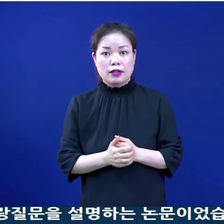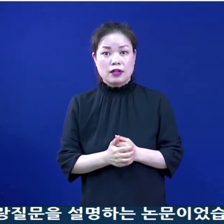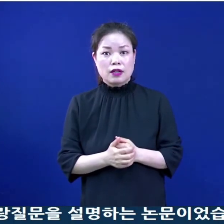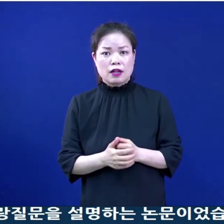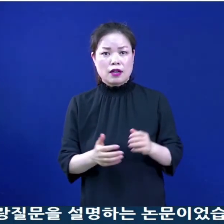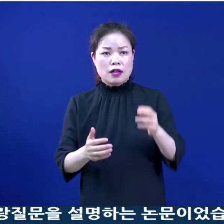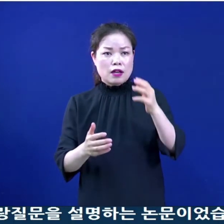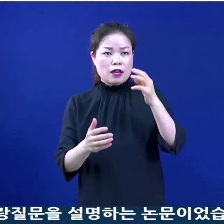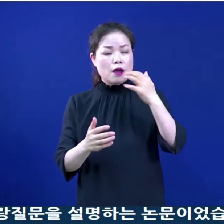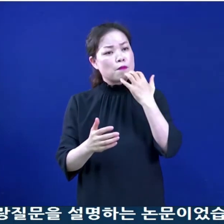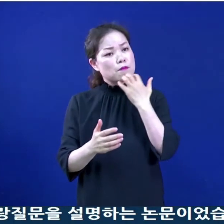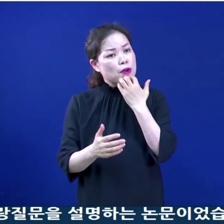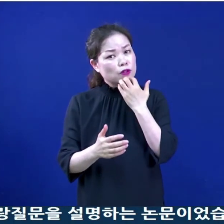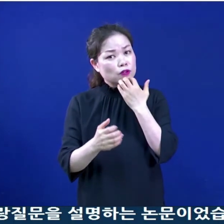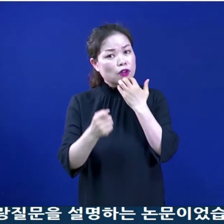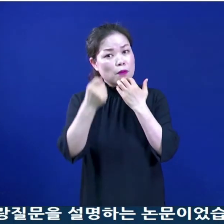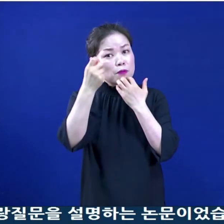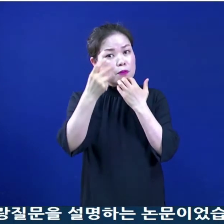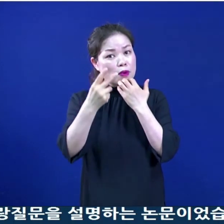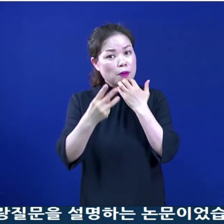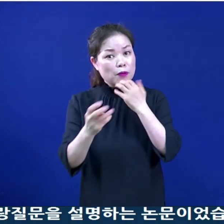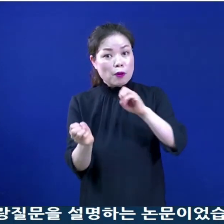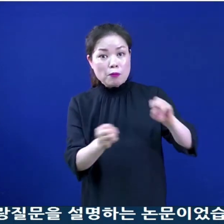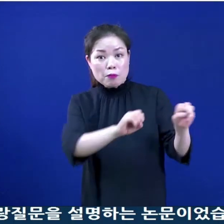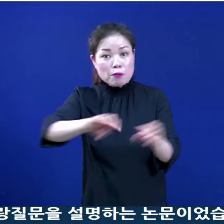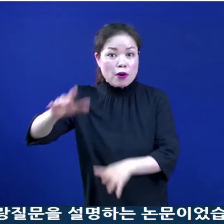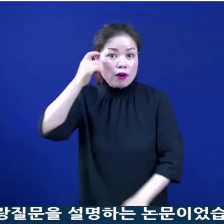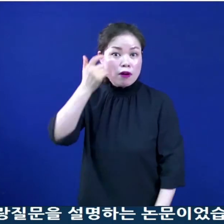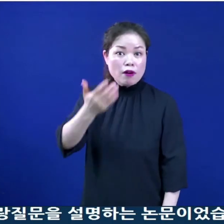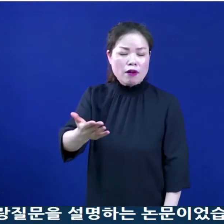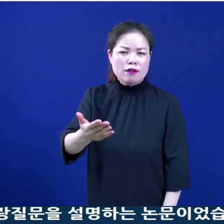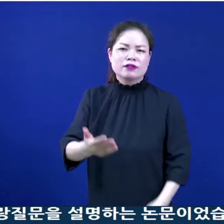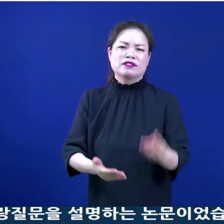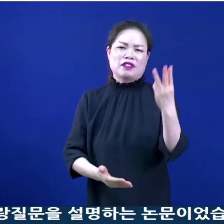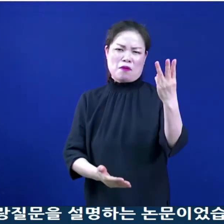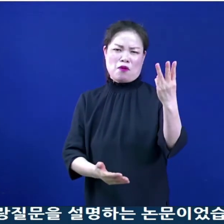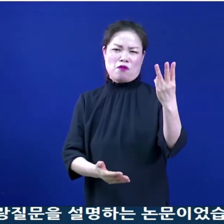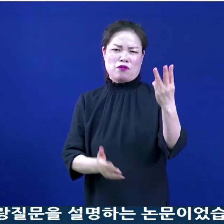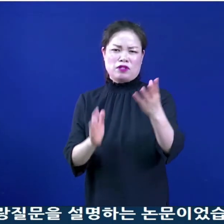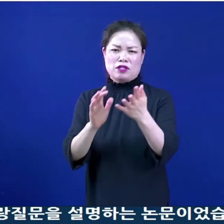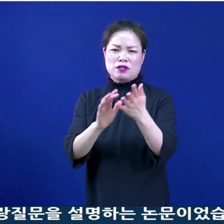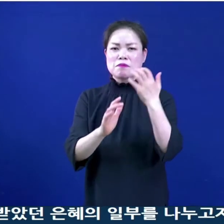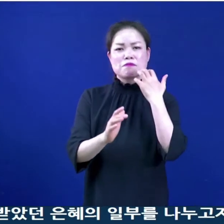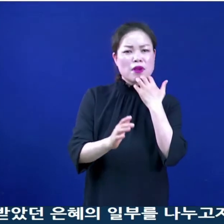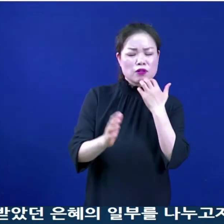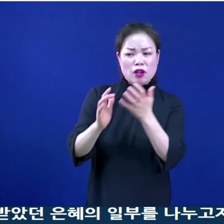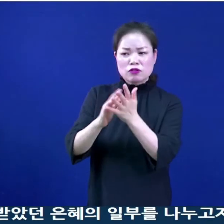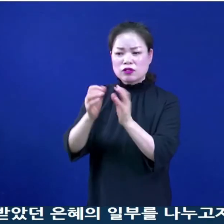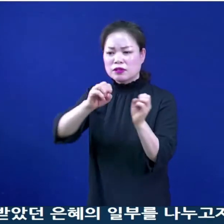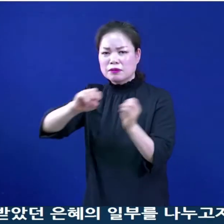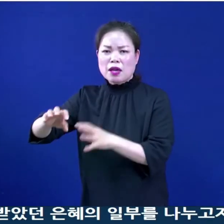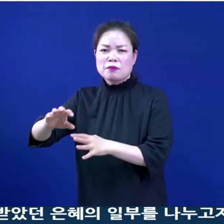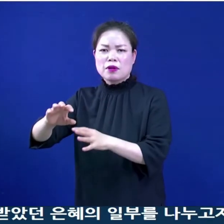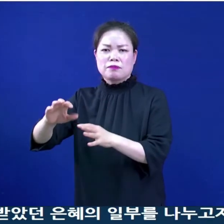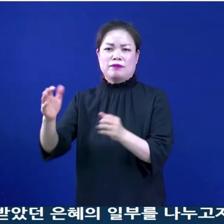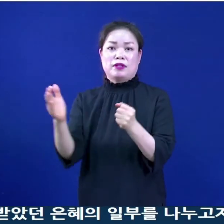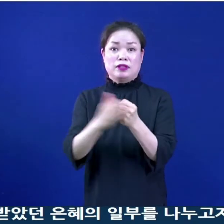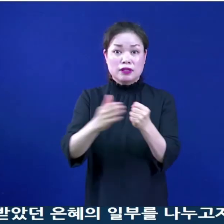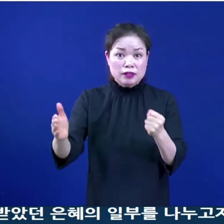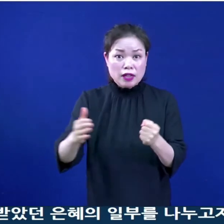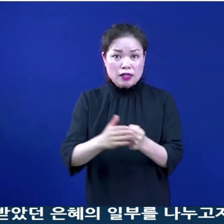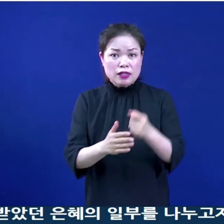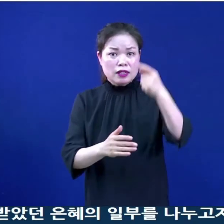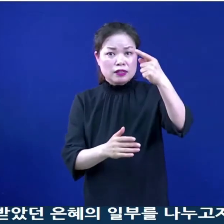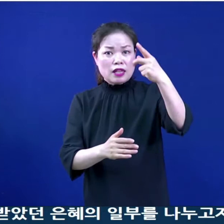베드로가 예수님을 몇 번 부인했습니까? 3번 부인했죠. 3번 부인했기 때문에